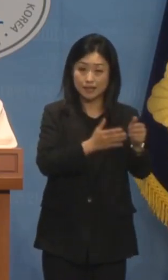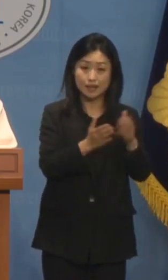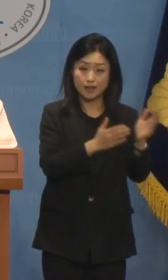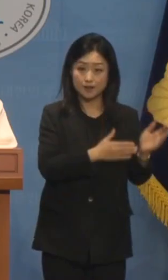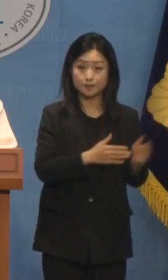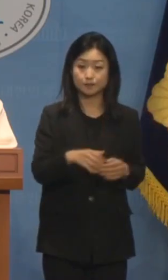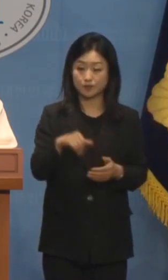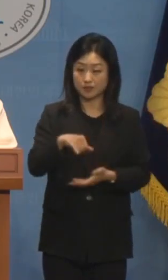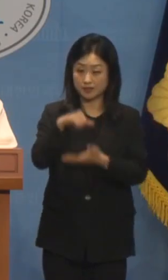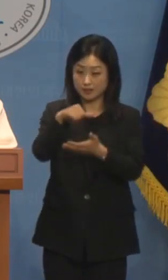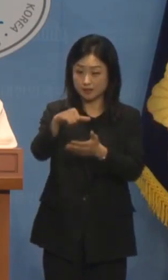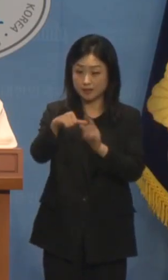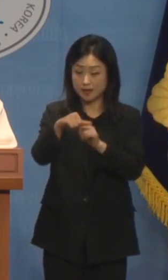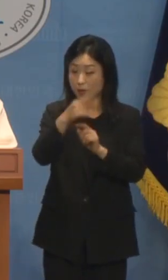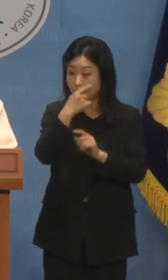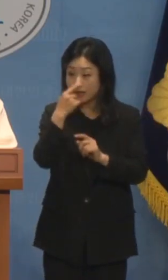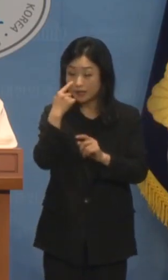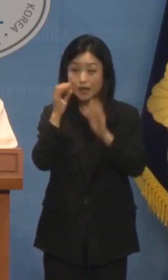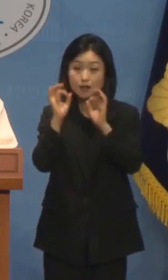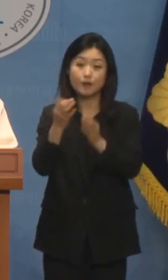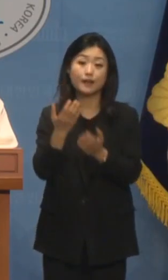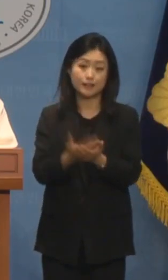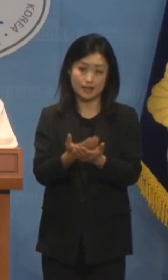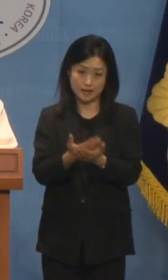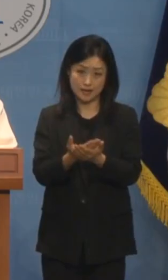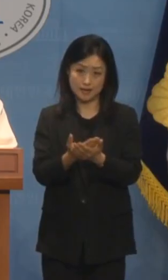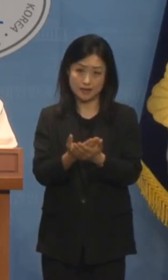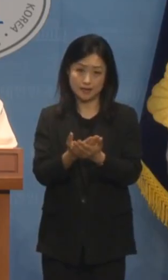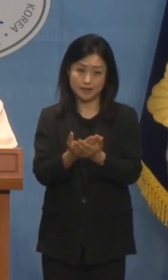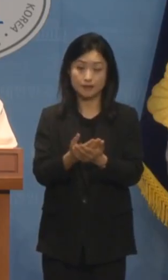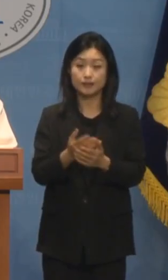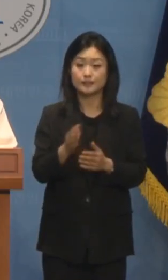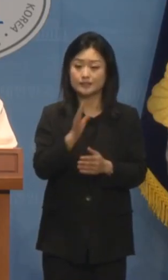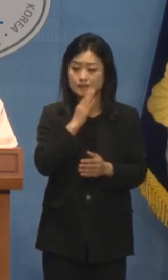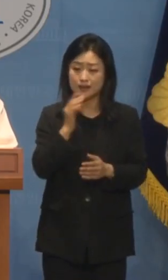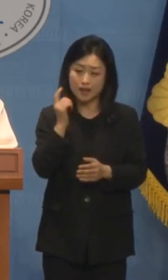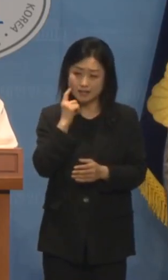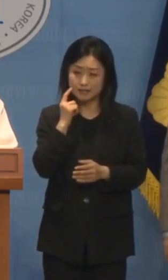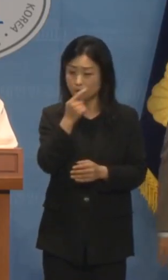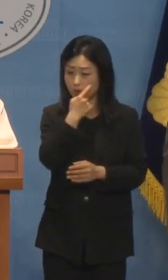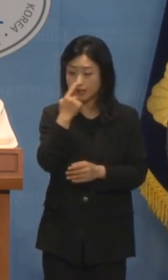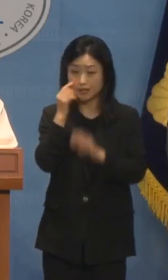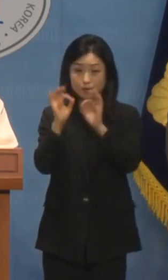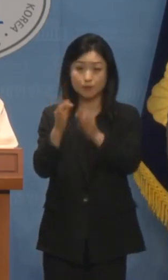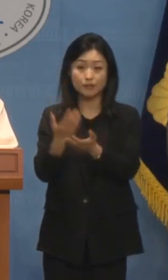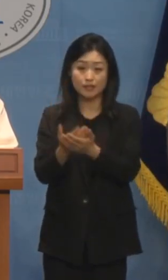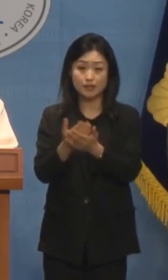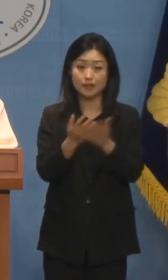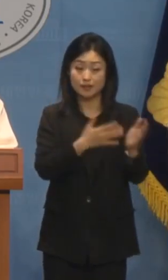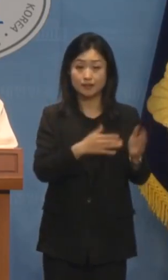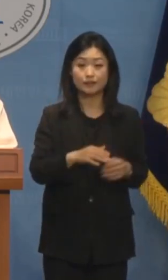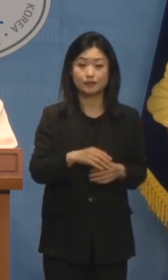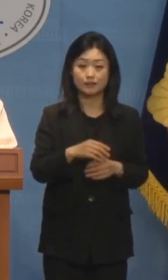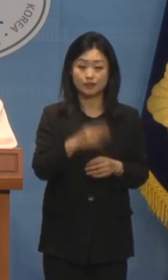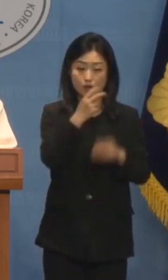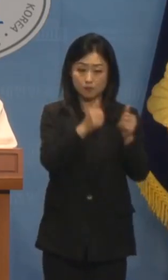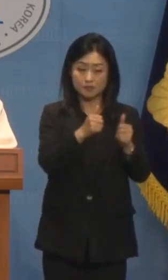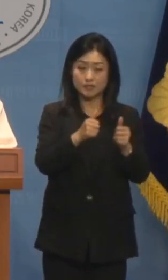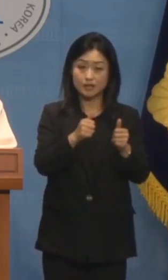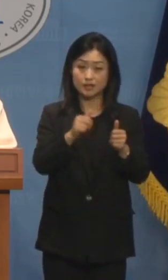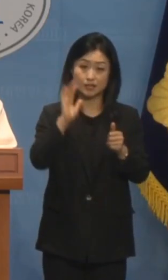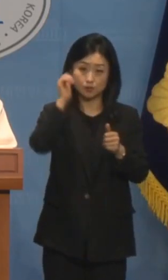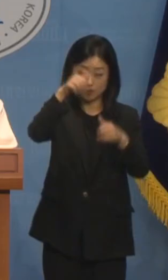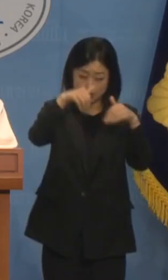디올백을 당장 공개하여 진위 여부를 가리게 하라. 하나, 검찰은 권력 실세에 복무하지 말고